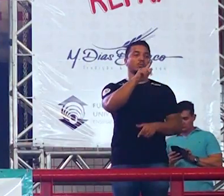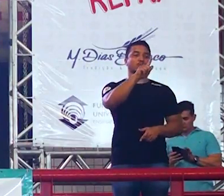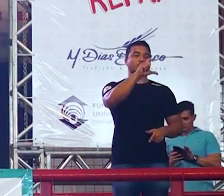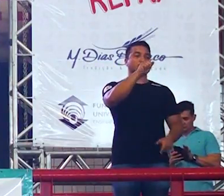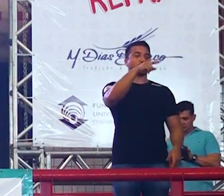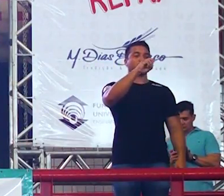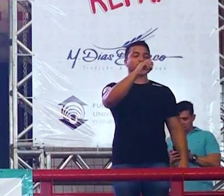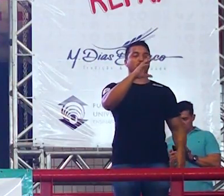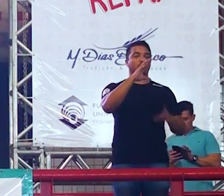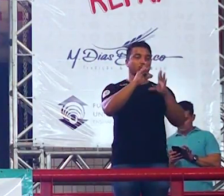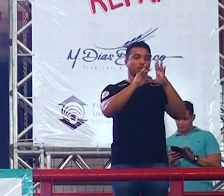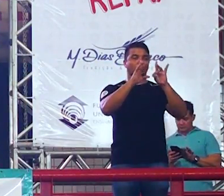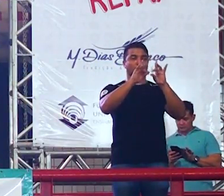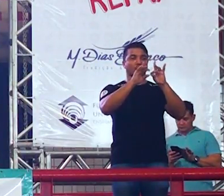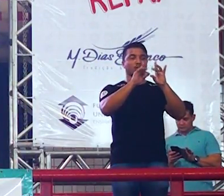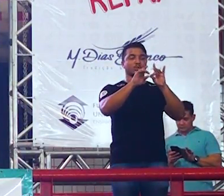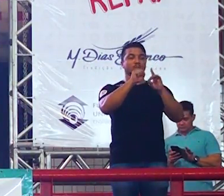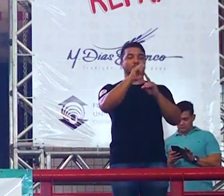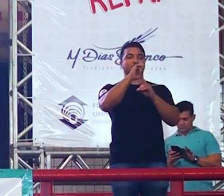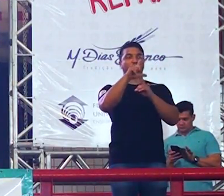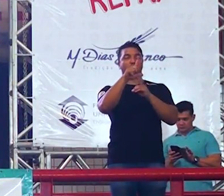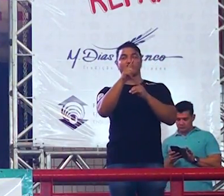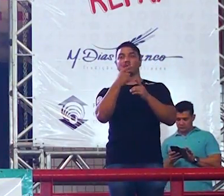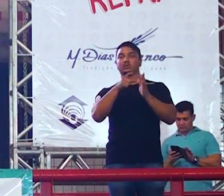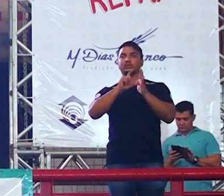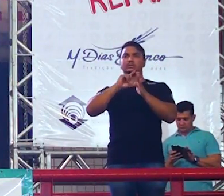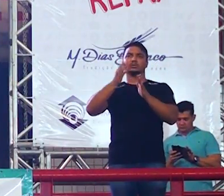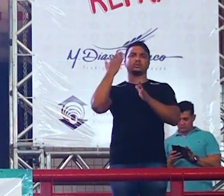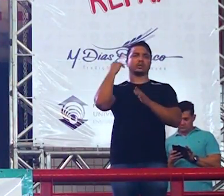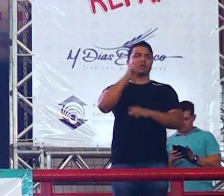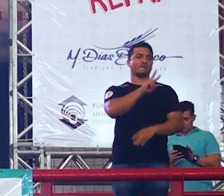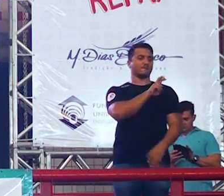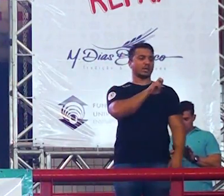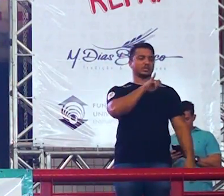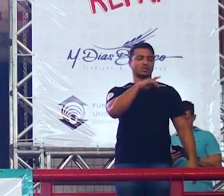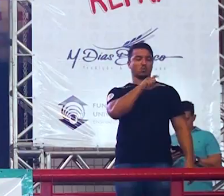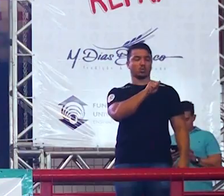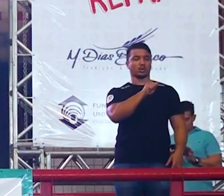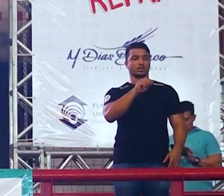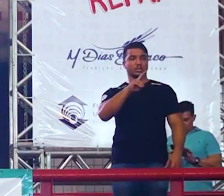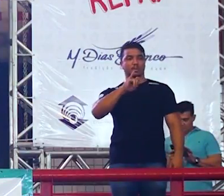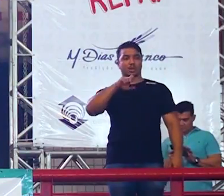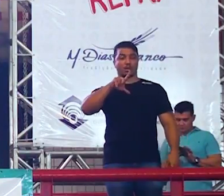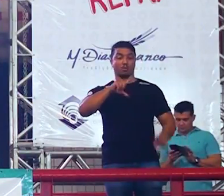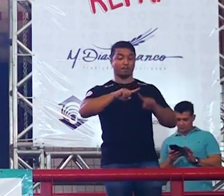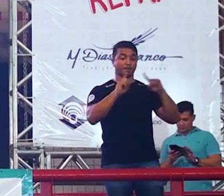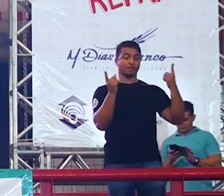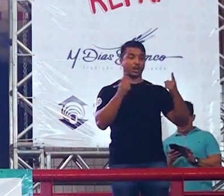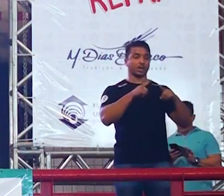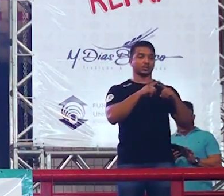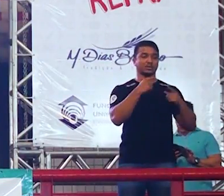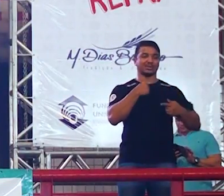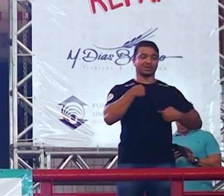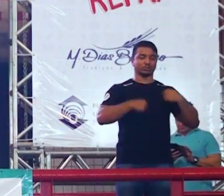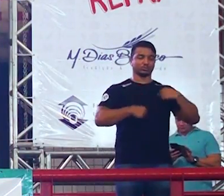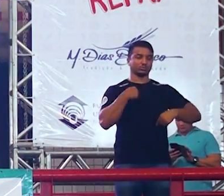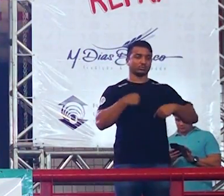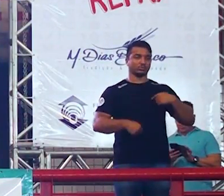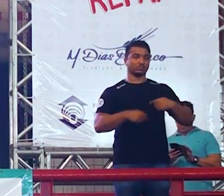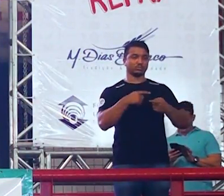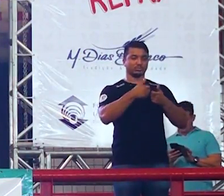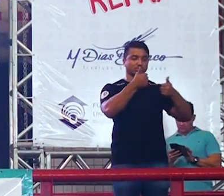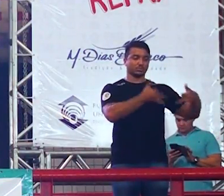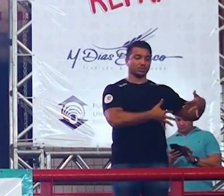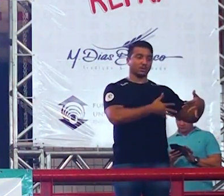glândulas seminais. Antigamente chamavam de quê? De vesícula seminal. Só que anatomicamente